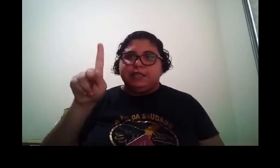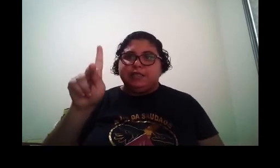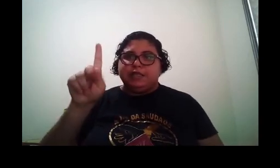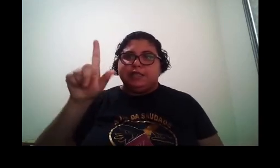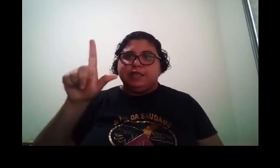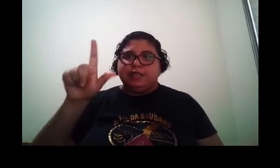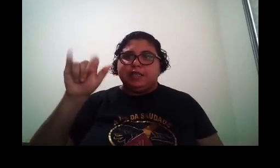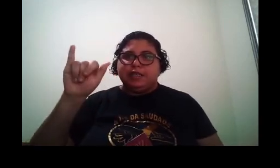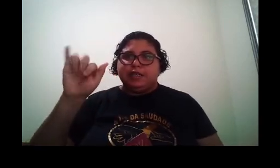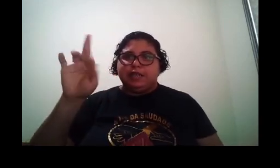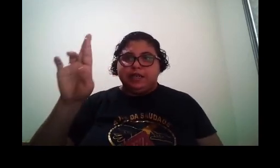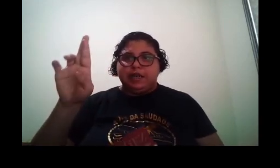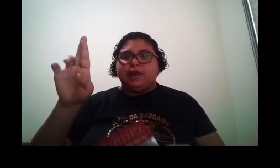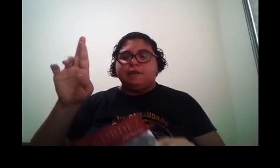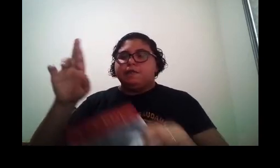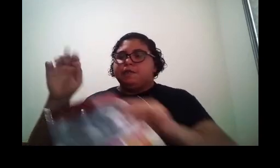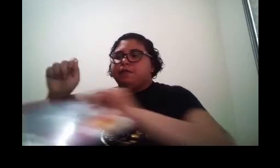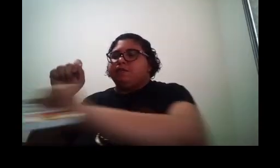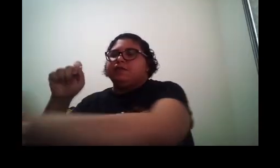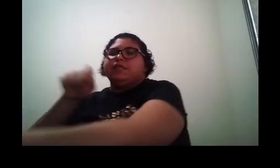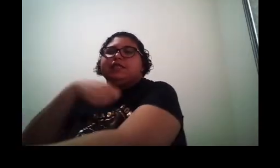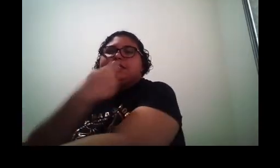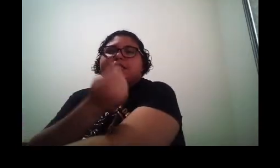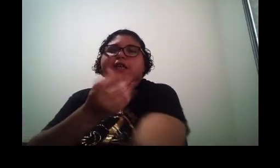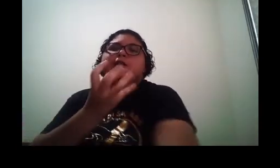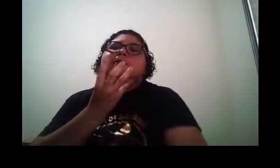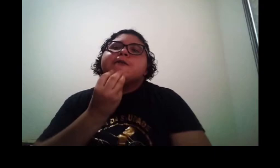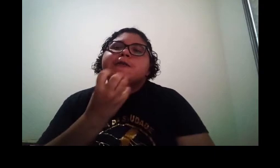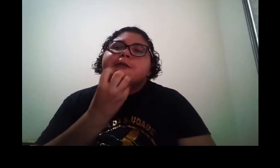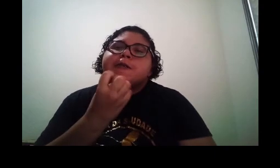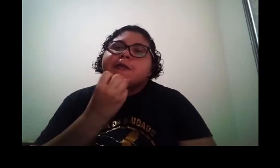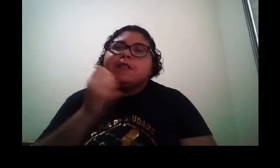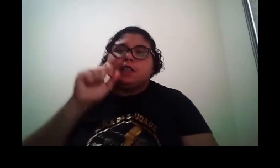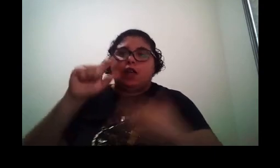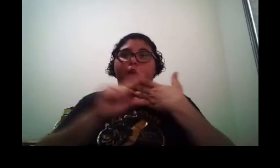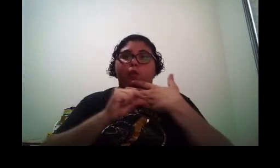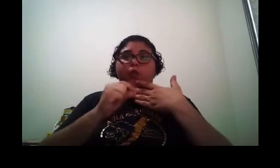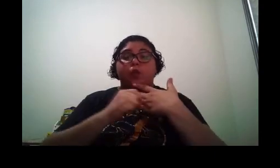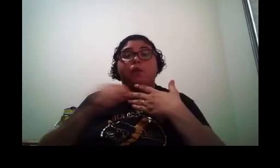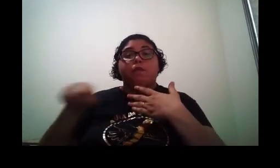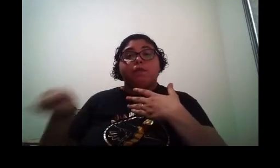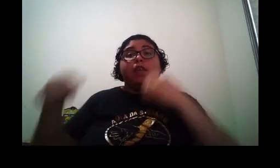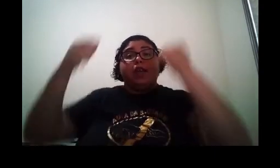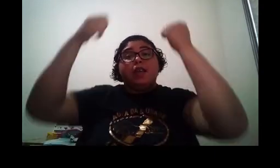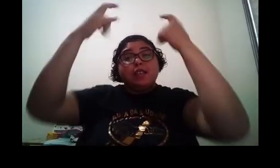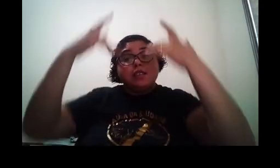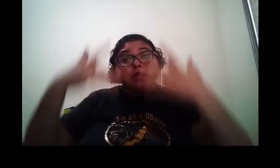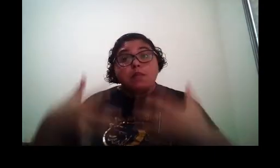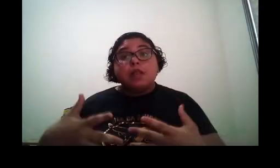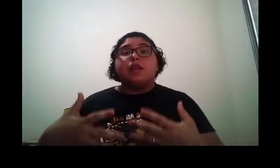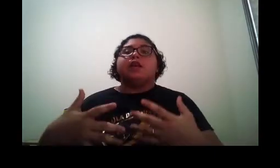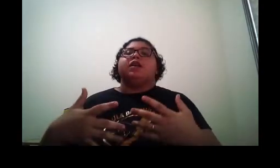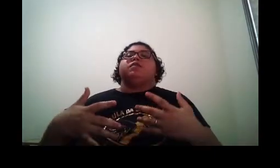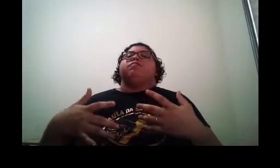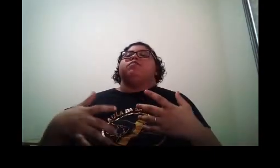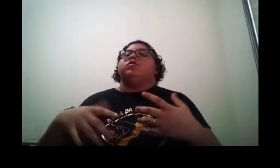O sinal é esse aqui, tá? Então, o autor, ele relata o seguinte, né? Ele trabalha